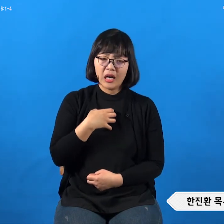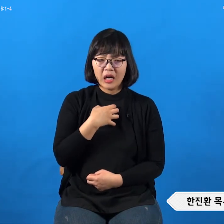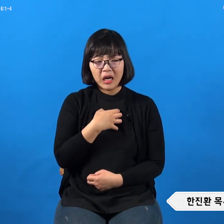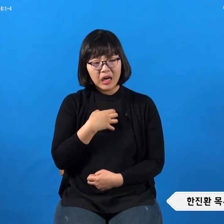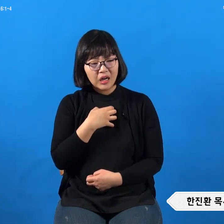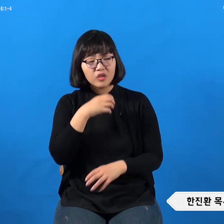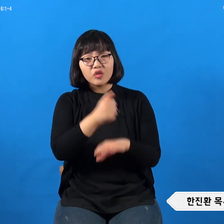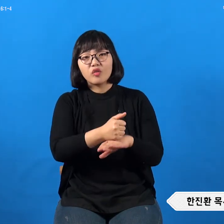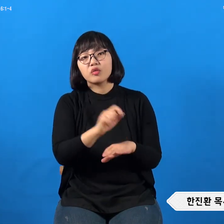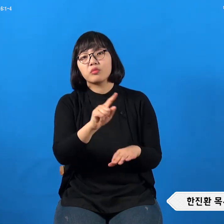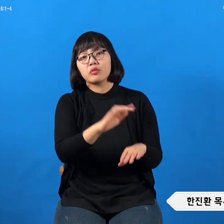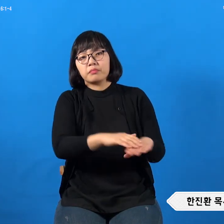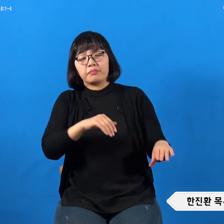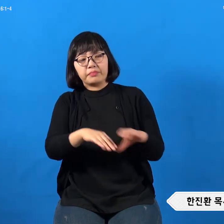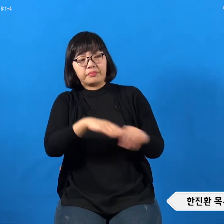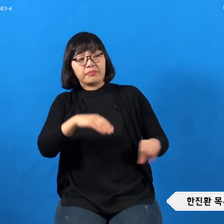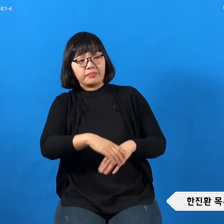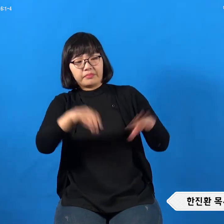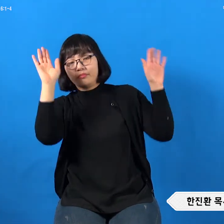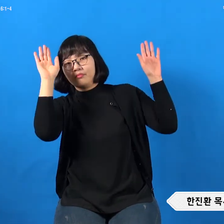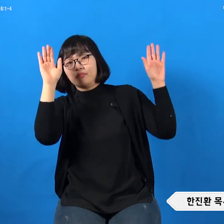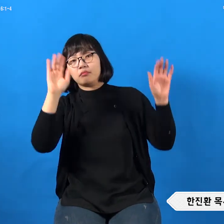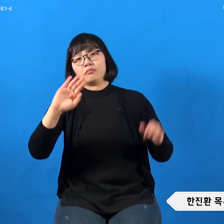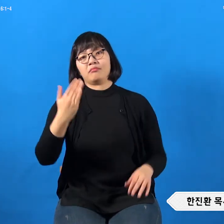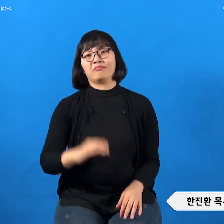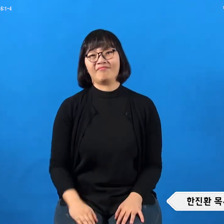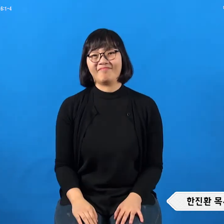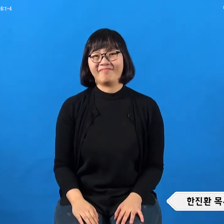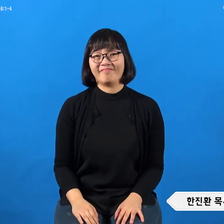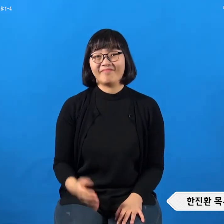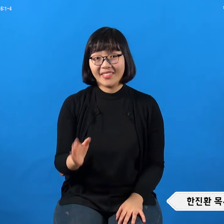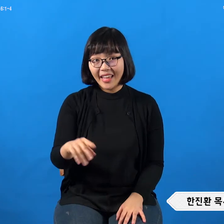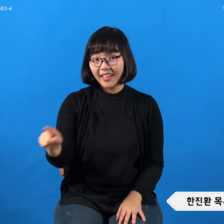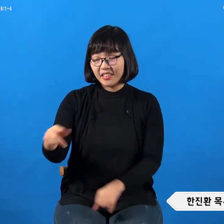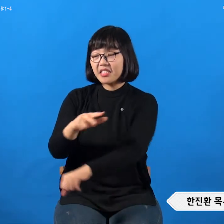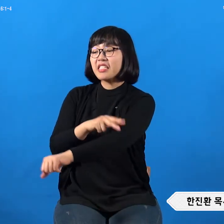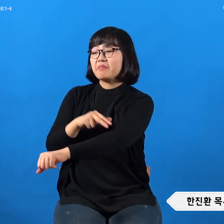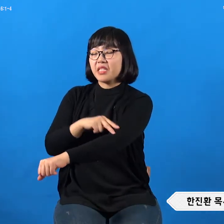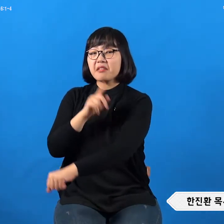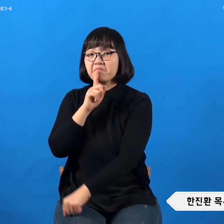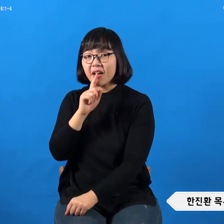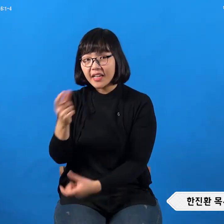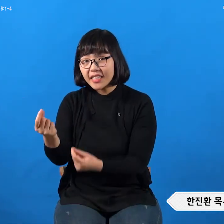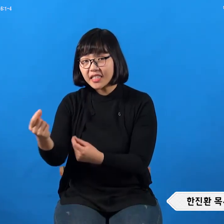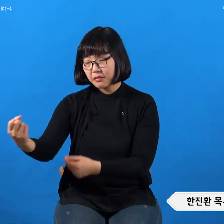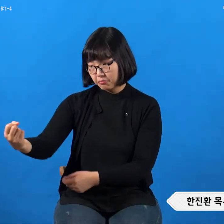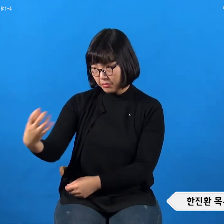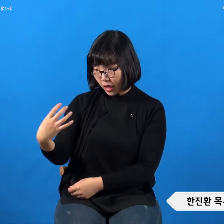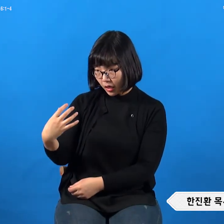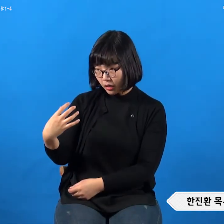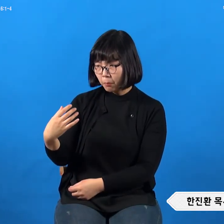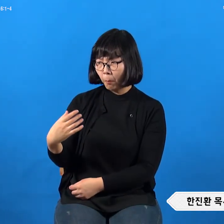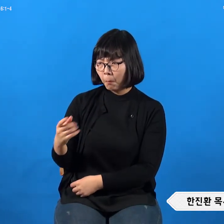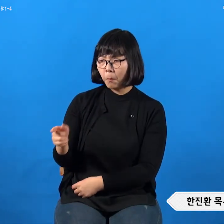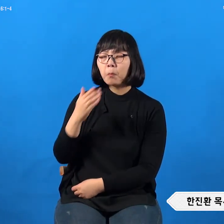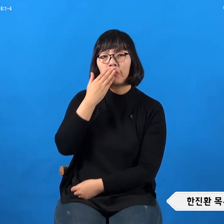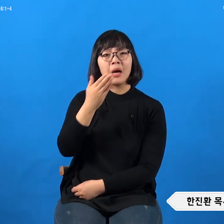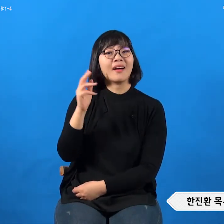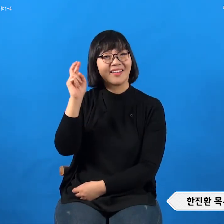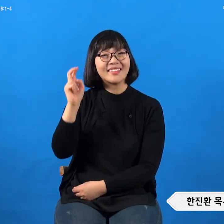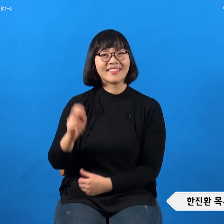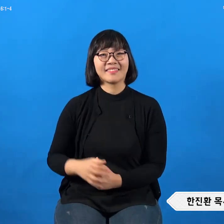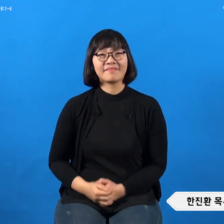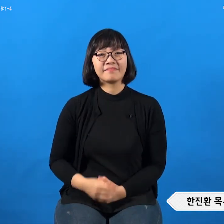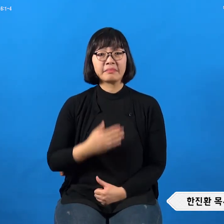뒤로 나자빠집니다. 그런데 그 집사님 말처럼 그렇게 하는 것은 실현 가능성이 높습니다.